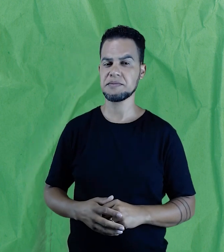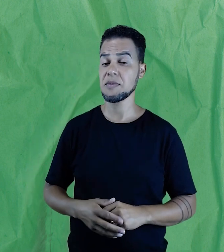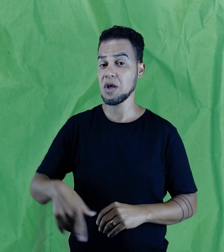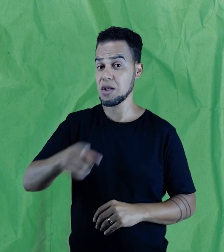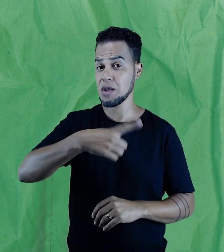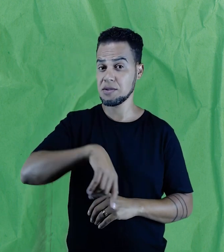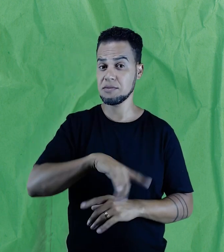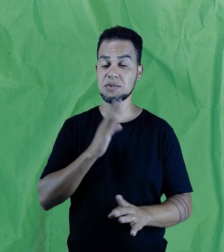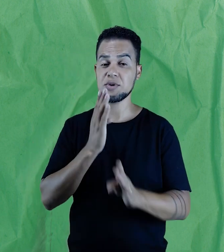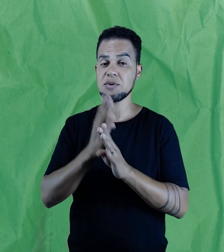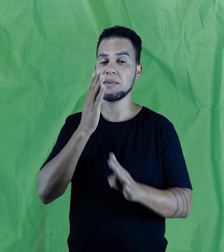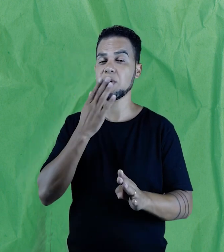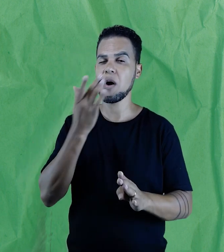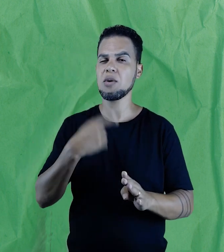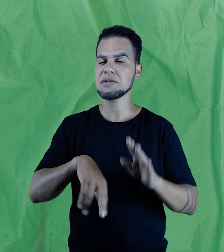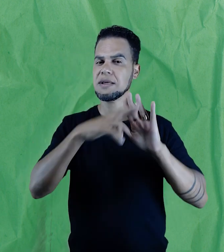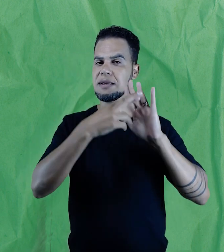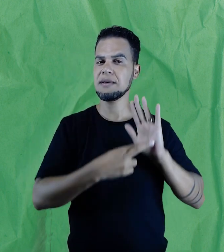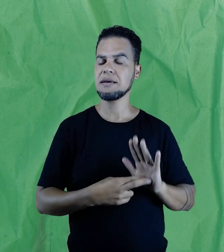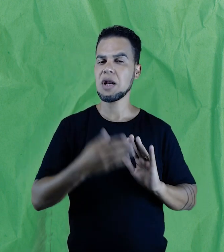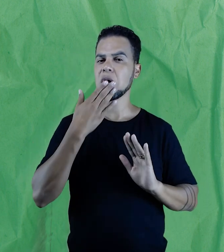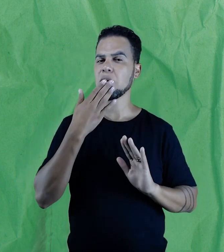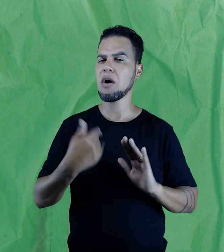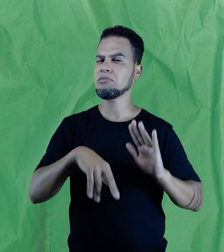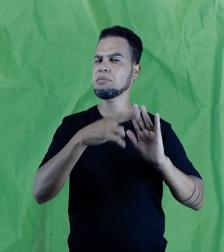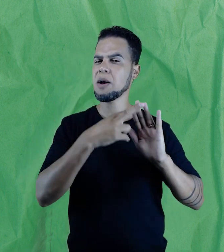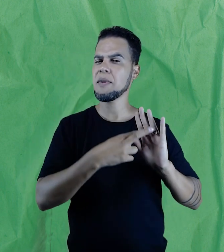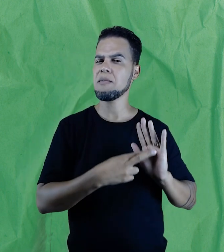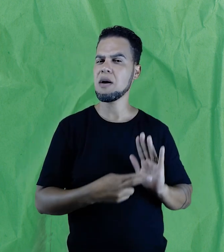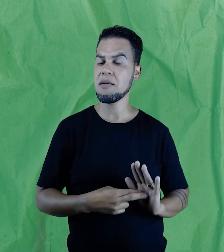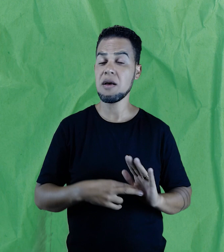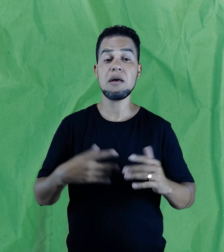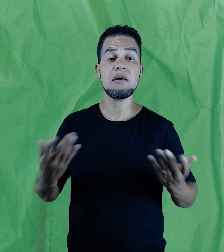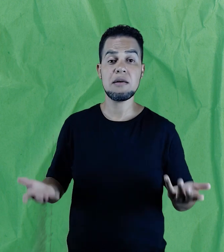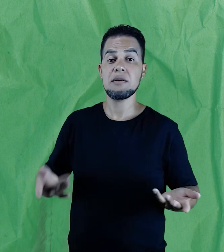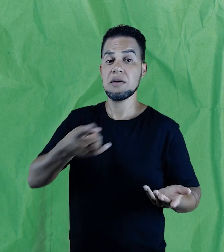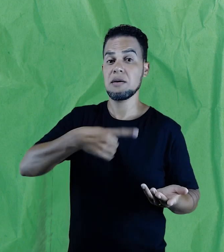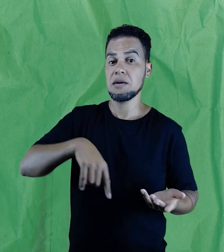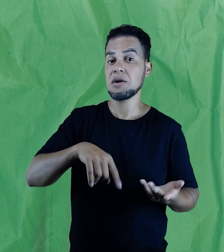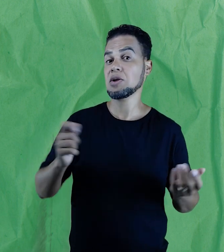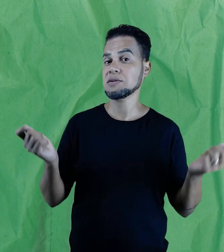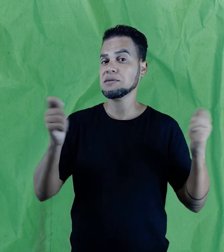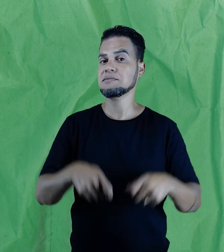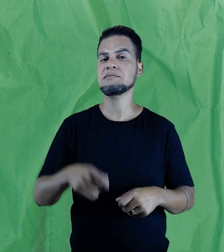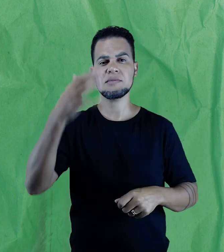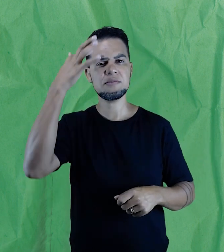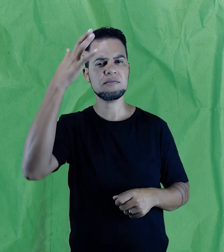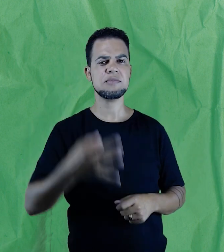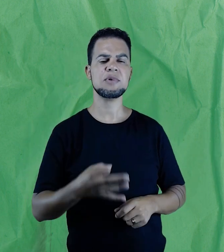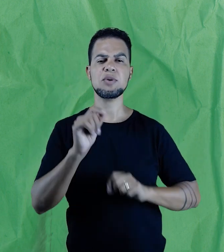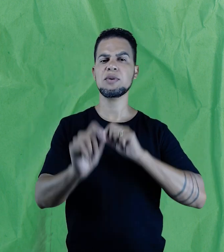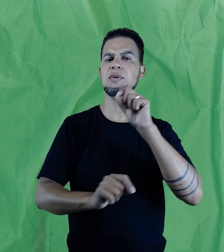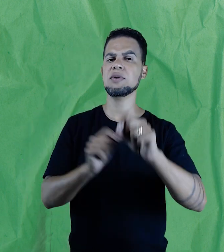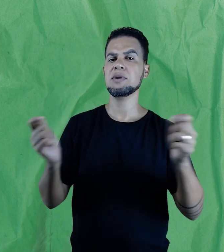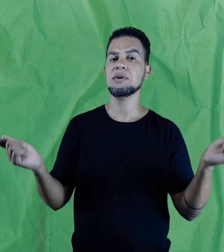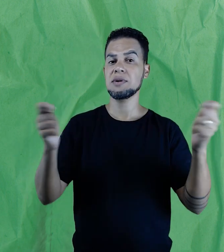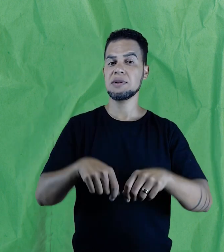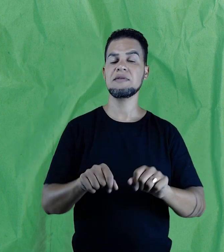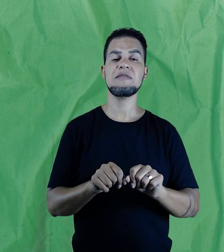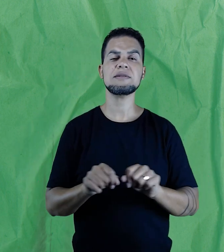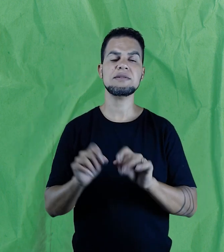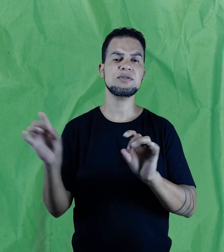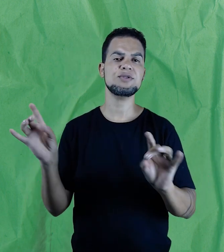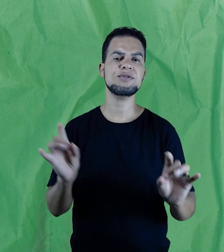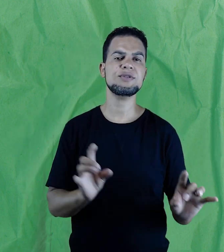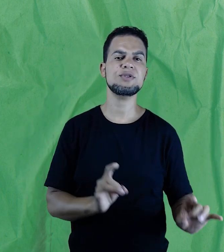Vamos descobrir quais são esses padrões e quais são essas normas para realmente compreender o que podemos fazer